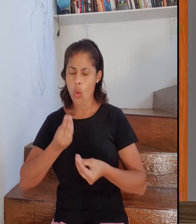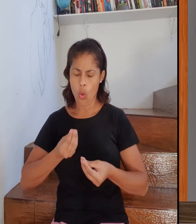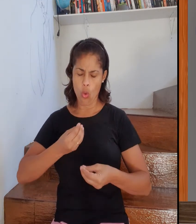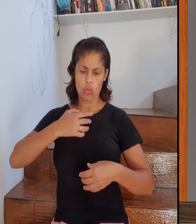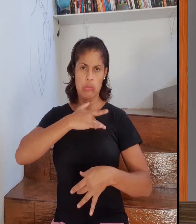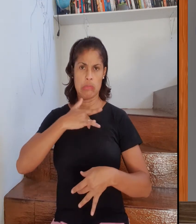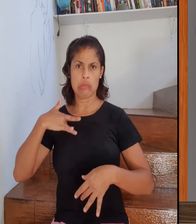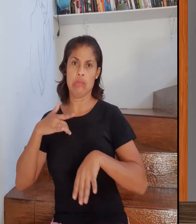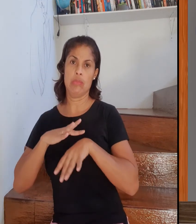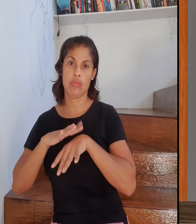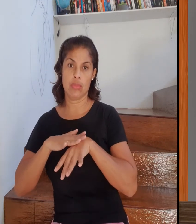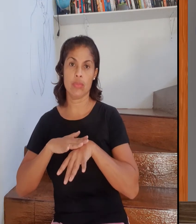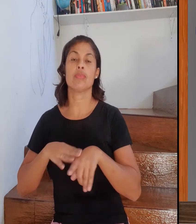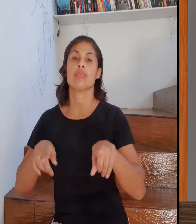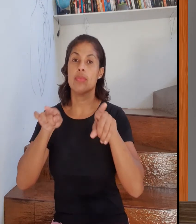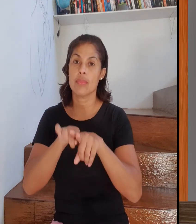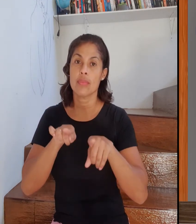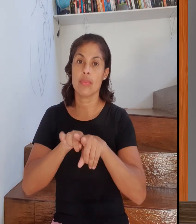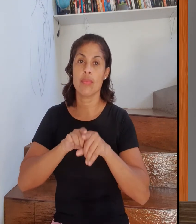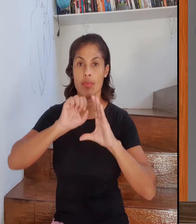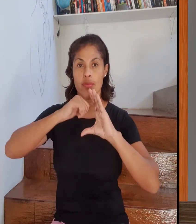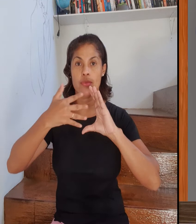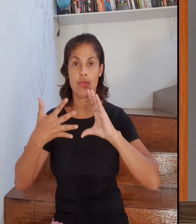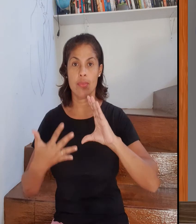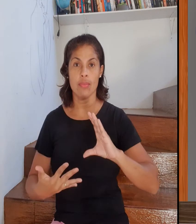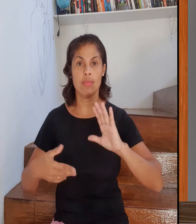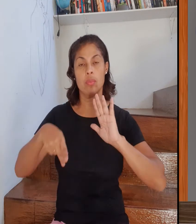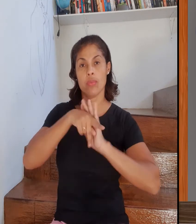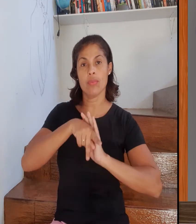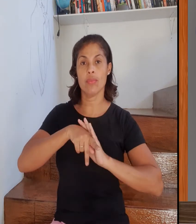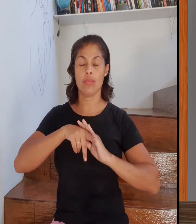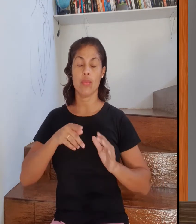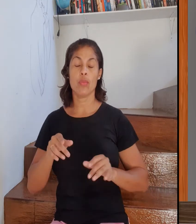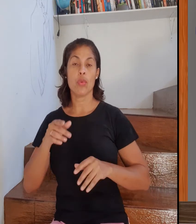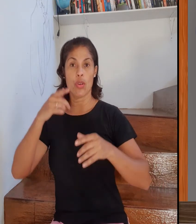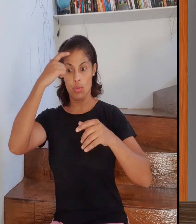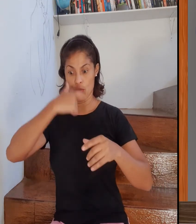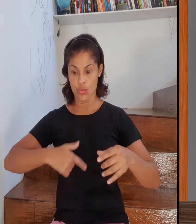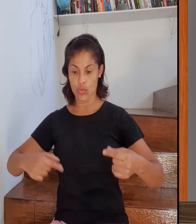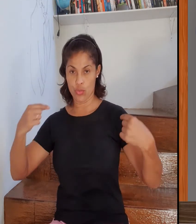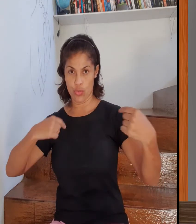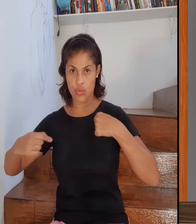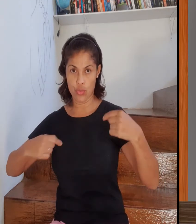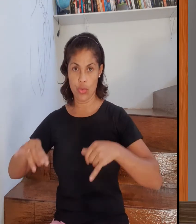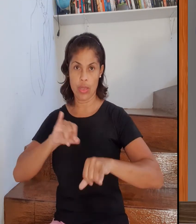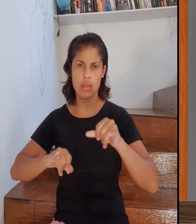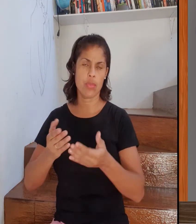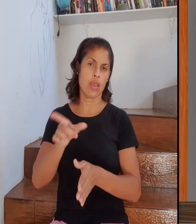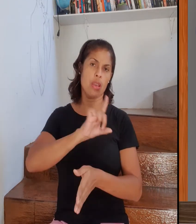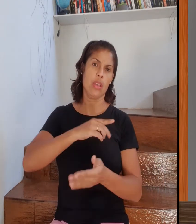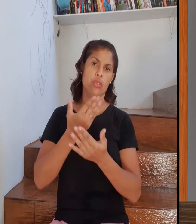patológico do paciente, mas também daquelas características físico-químicas que nós já estudamos quando